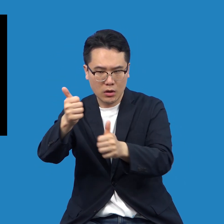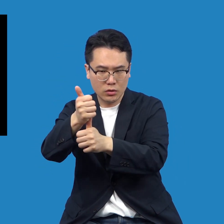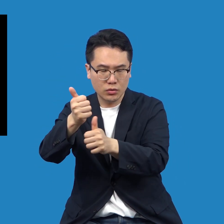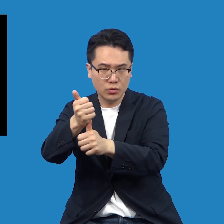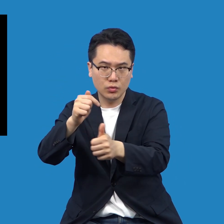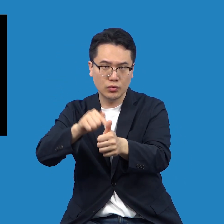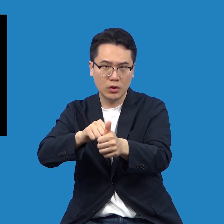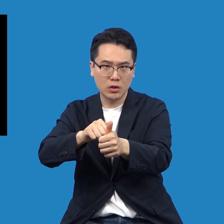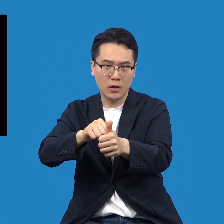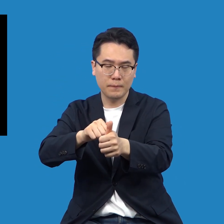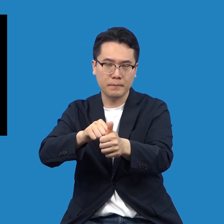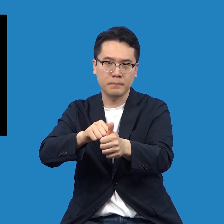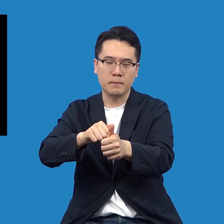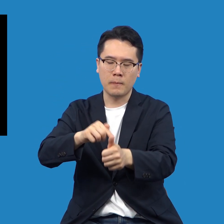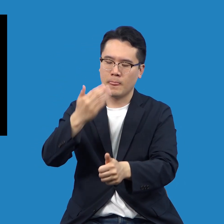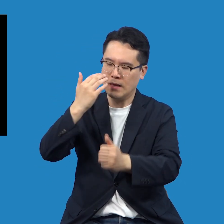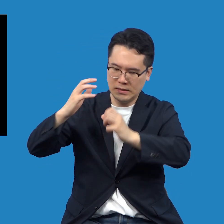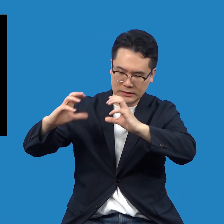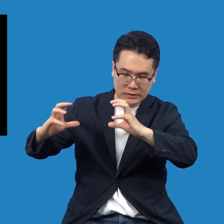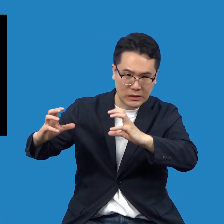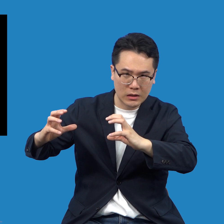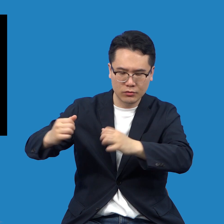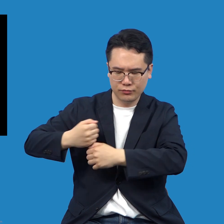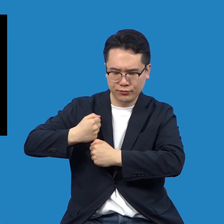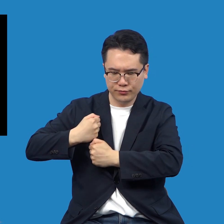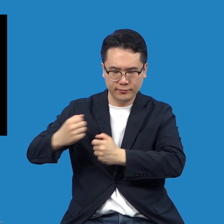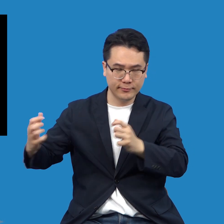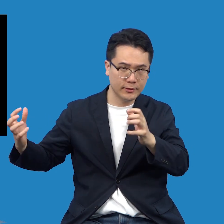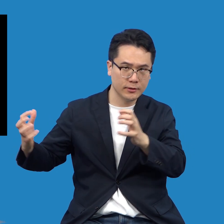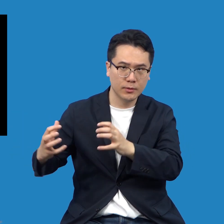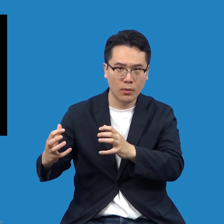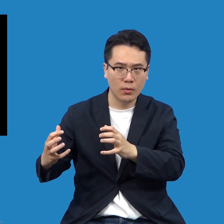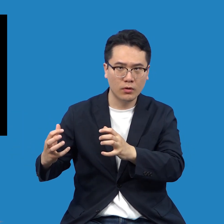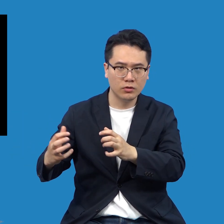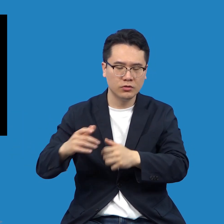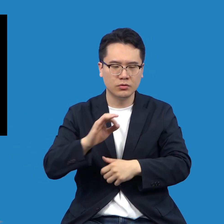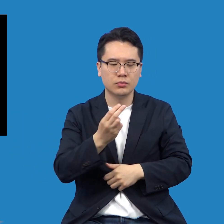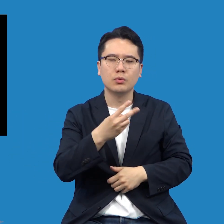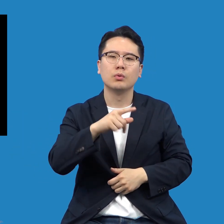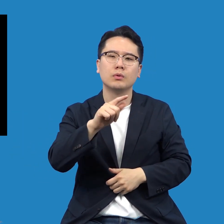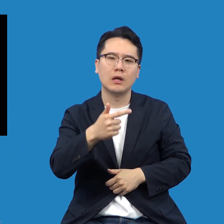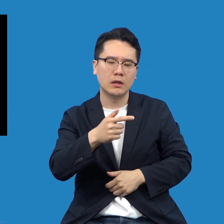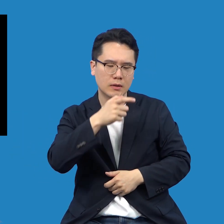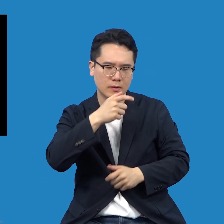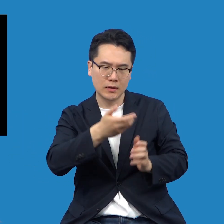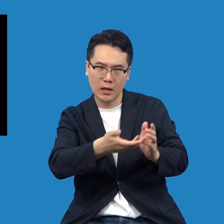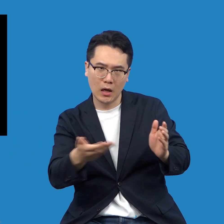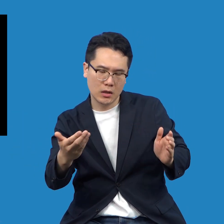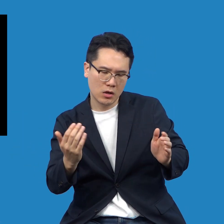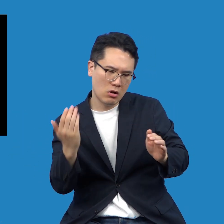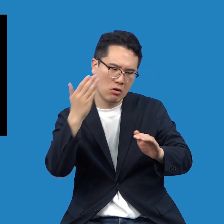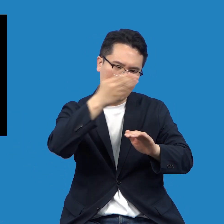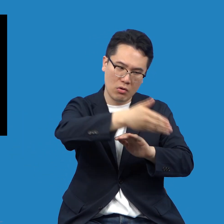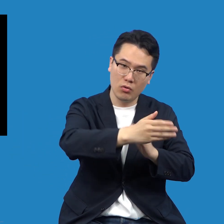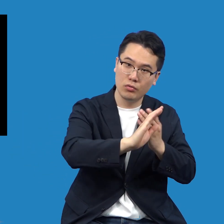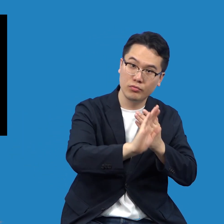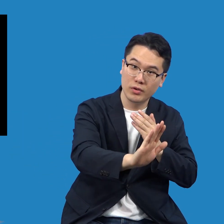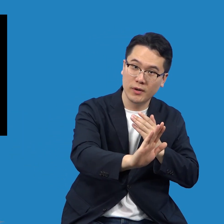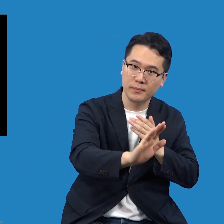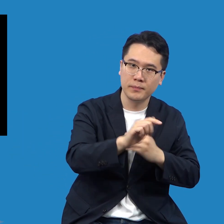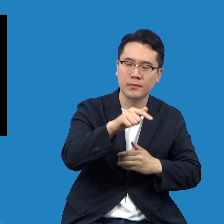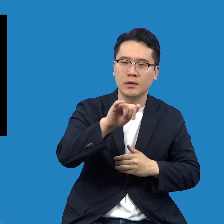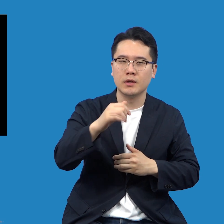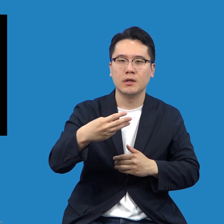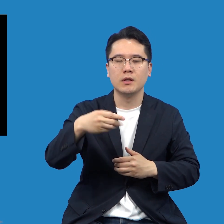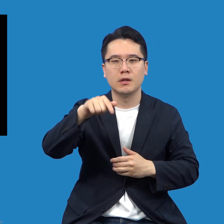군대를 이끌고 요단강 범람하는 그 요단강을 건넌 후에 길갈에 진치고 그리고